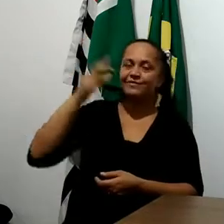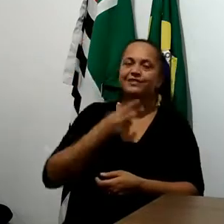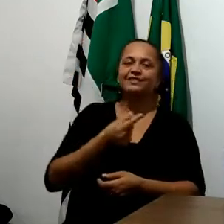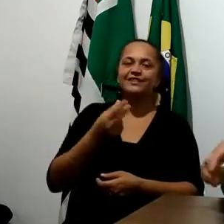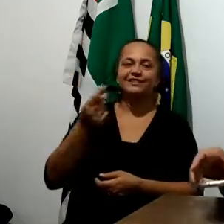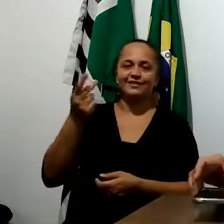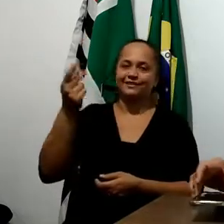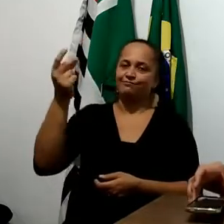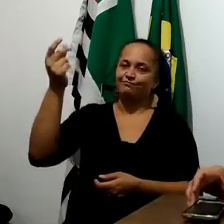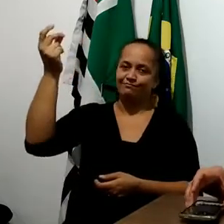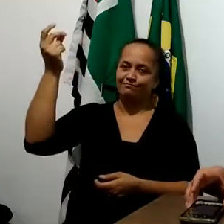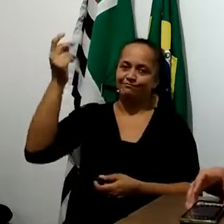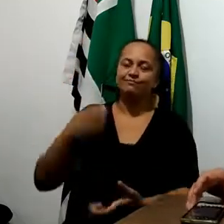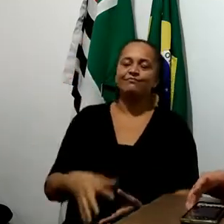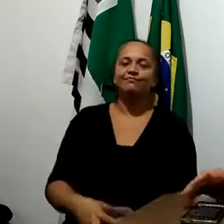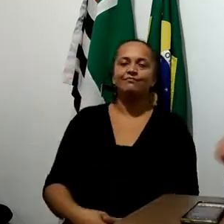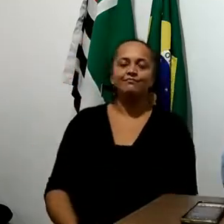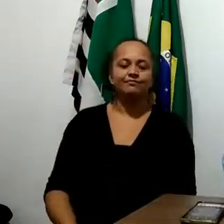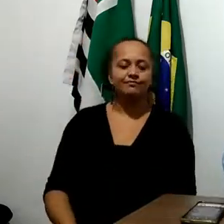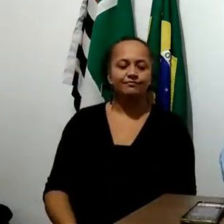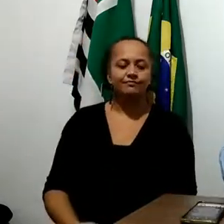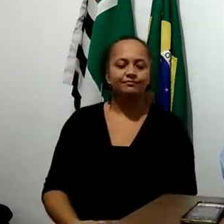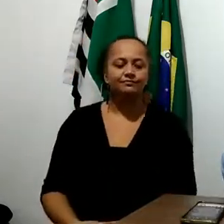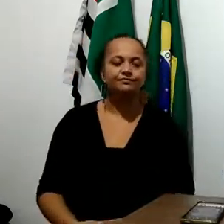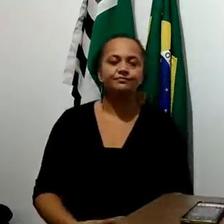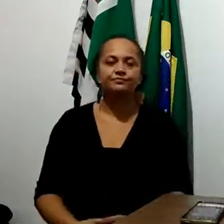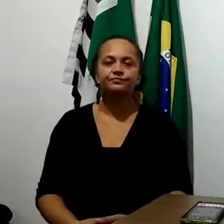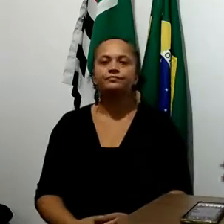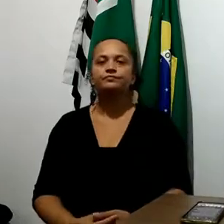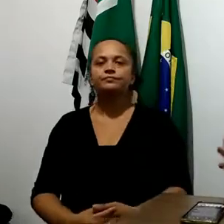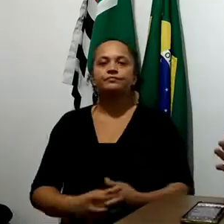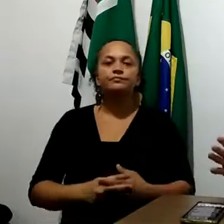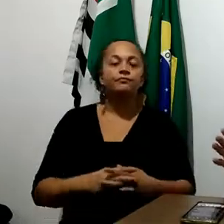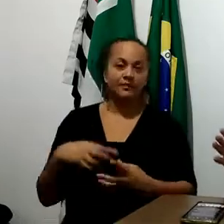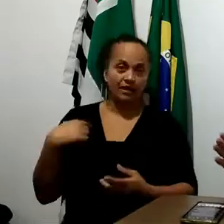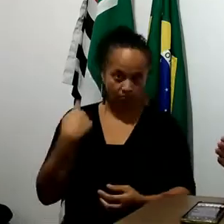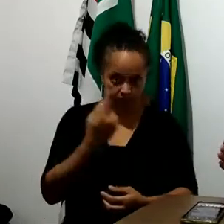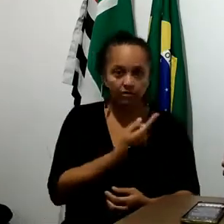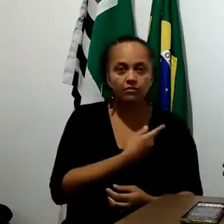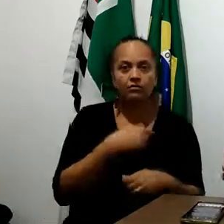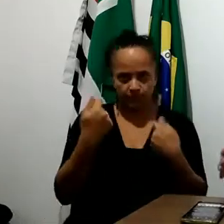eternas. Amém, meus amados? Então, nós precisamos